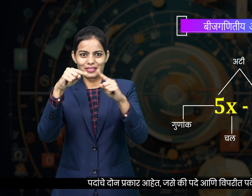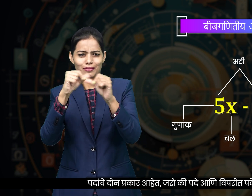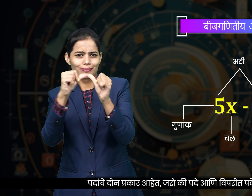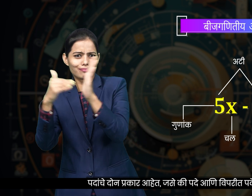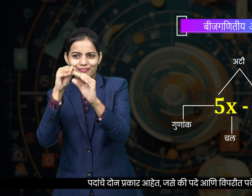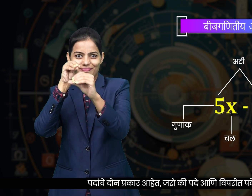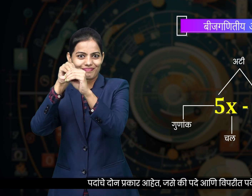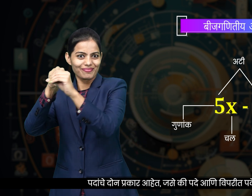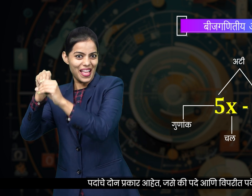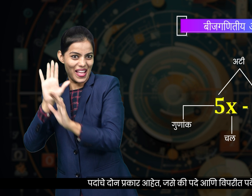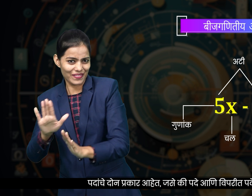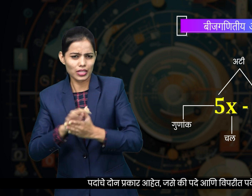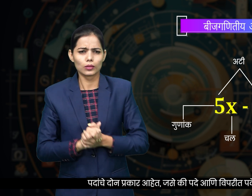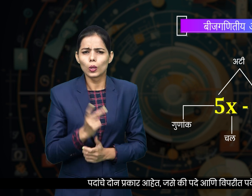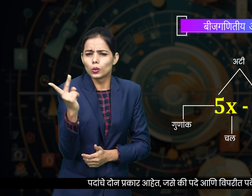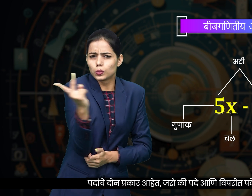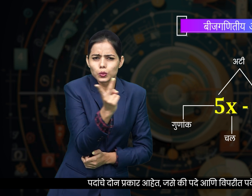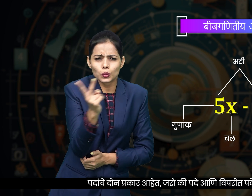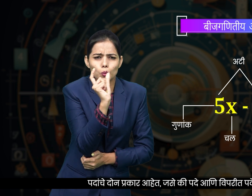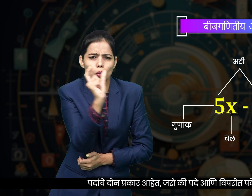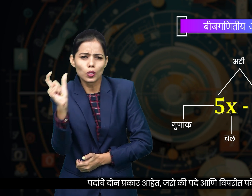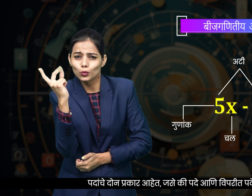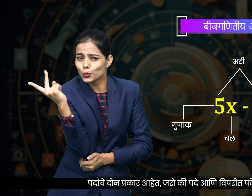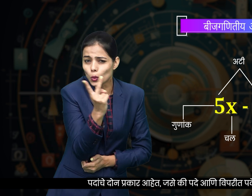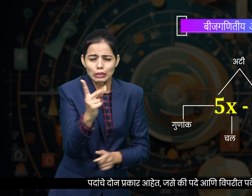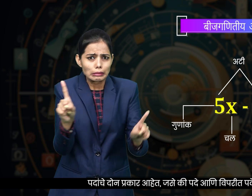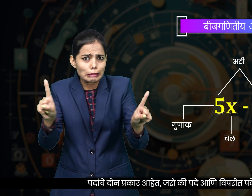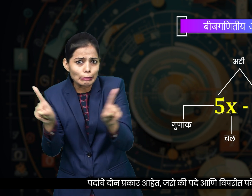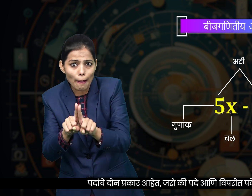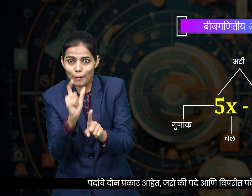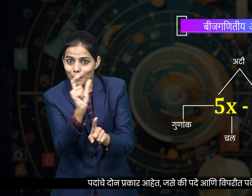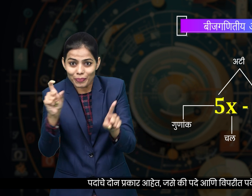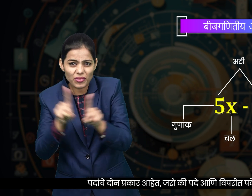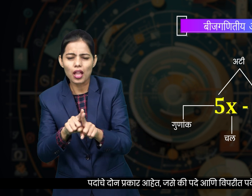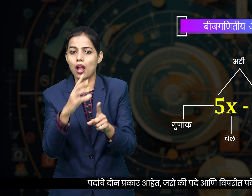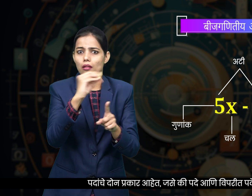पदांचे दोन प्रकार आहेत, जसे की पदे आणि विपरीत पदे.